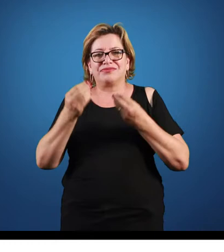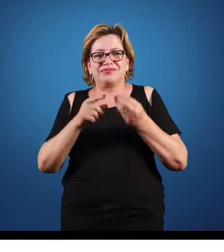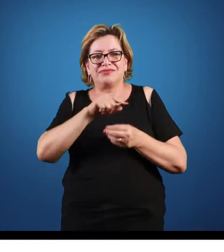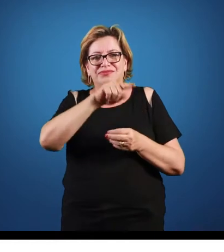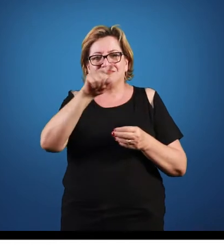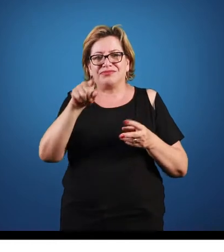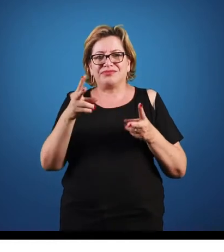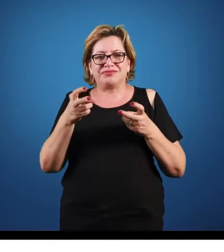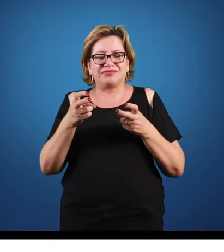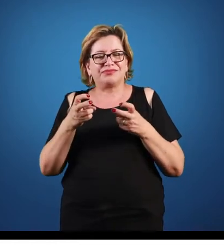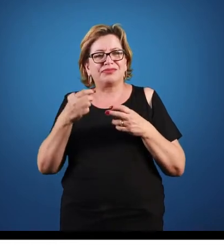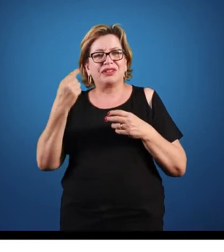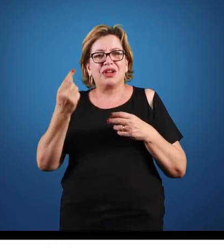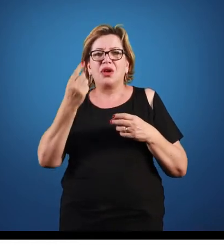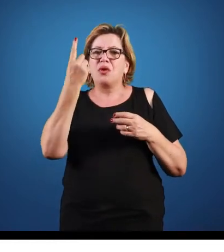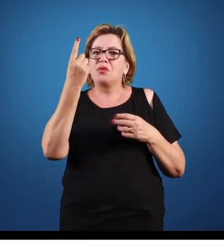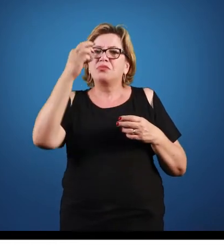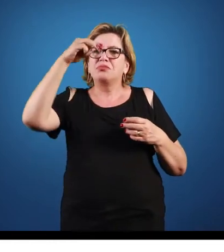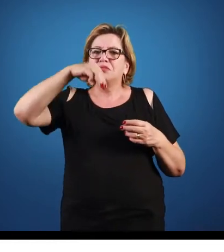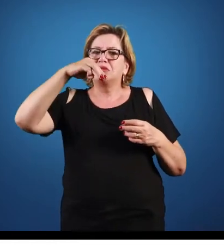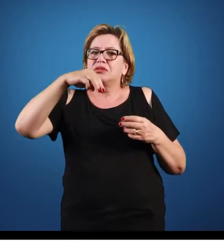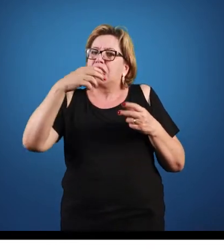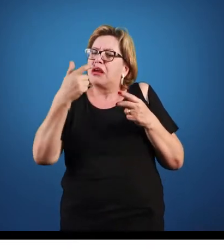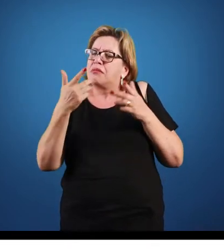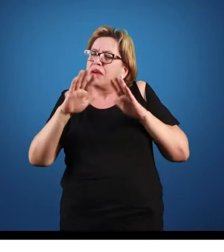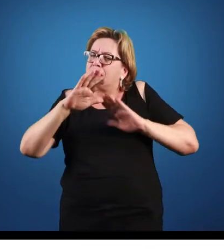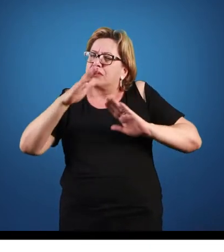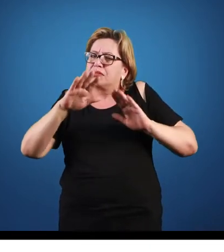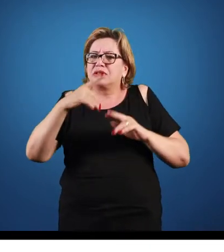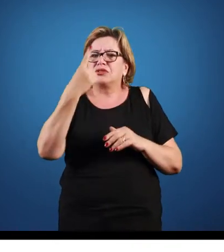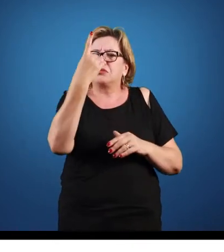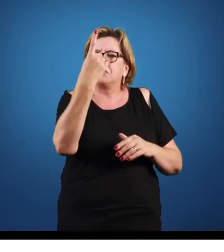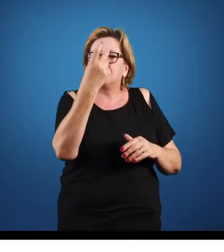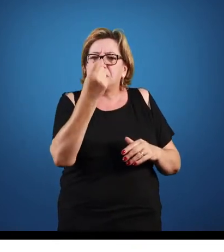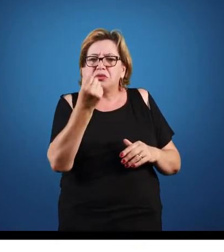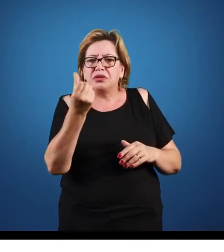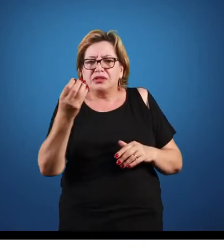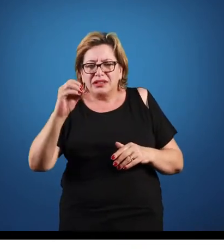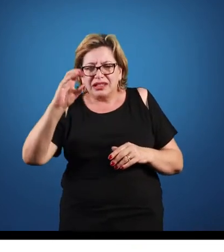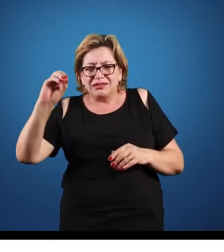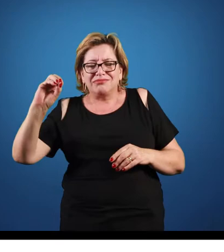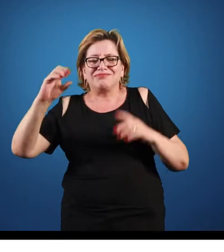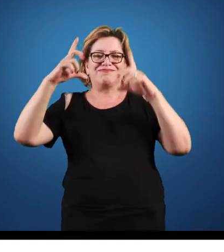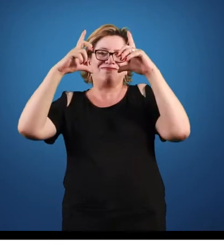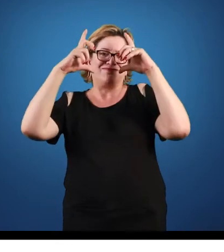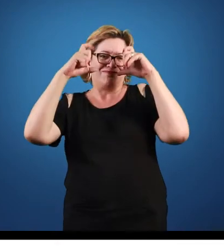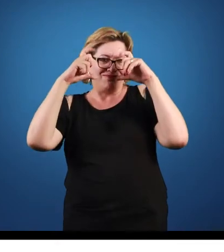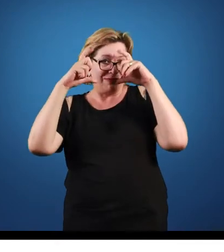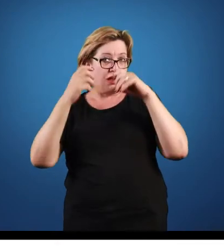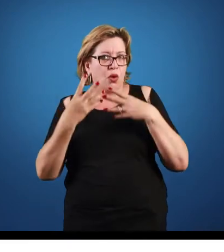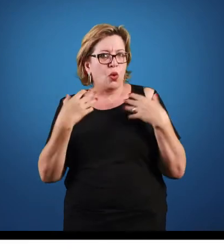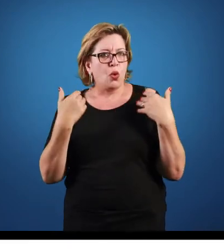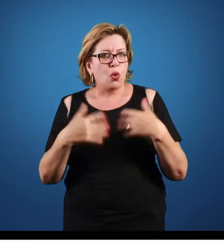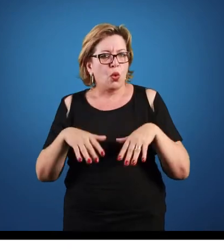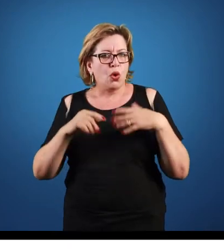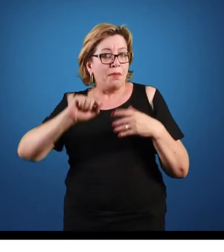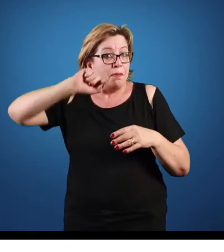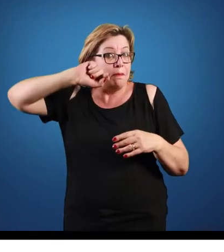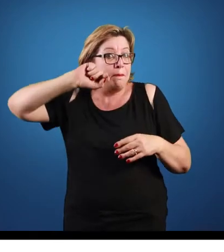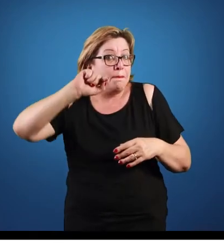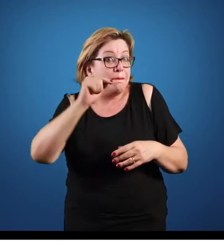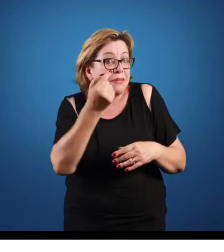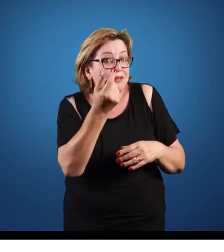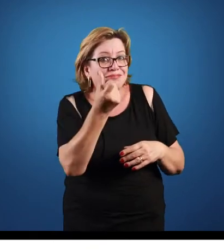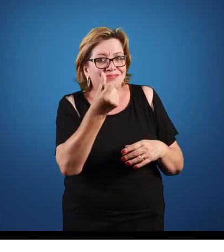uma noção um filme de um minuto ele tem que ter pelo menos mil e 600 fotografias mil e 600 fotografias é isso mesmo